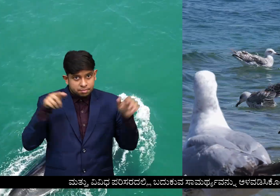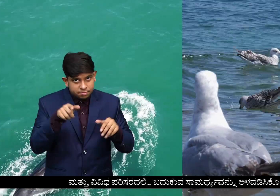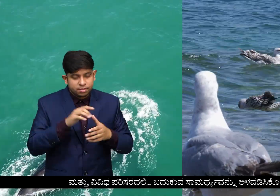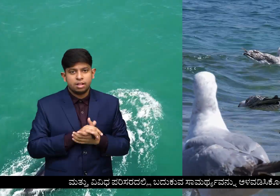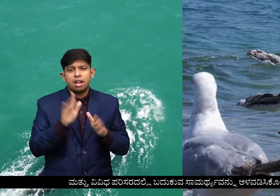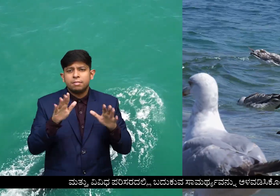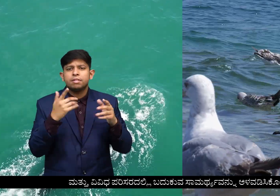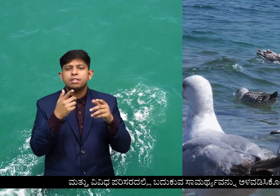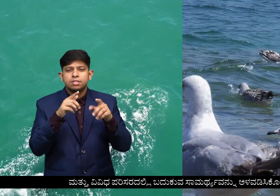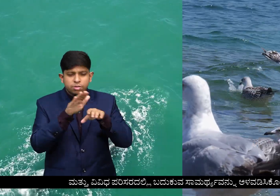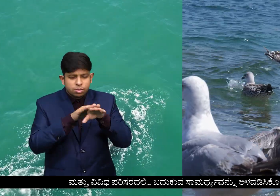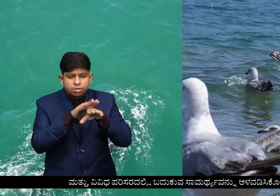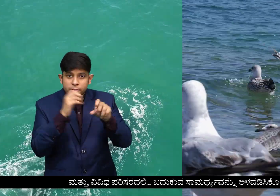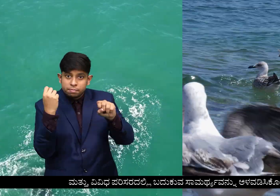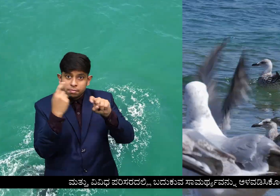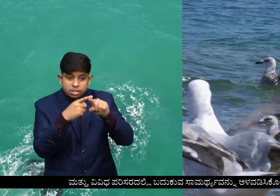ಅಳವಡಿಸಿಕೊಂಡಿದೆ.